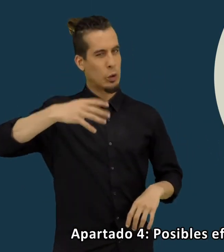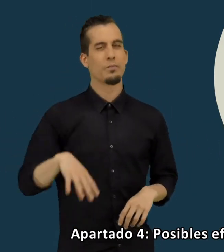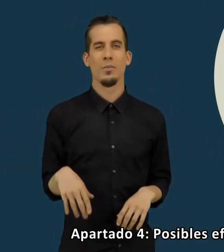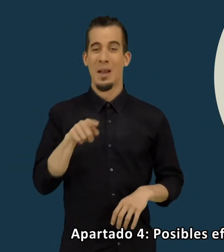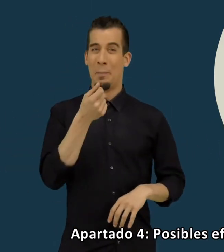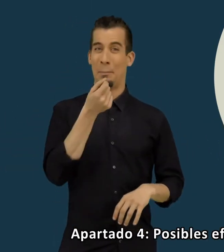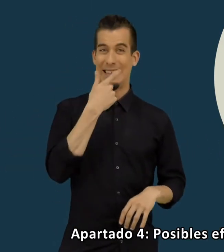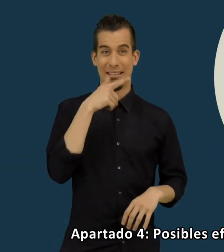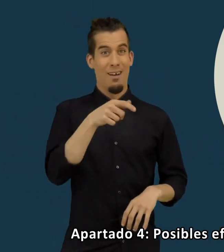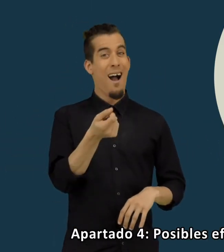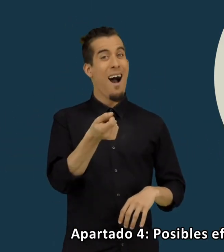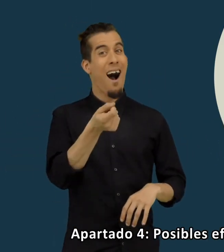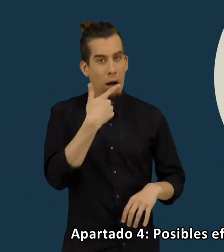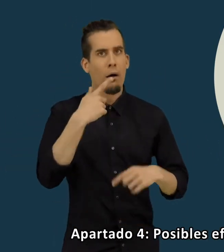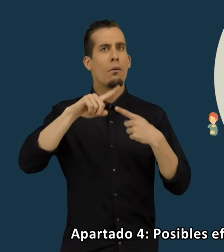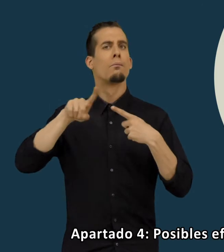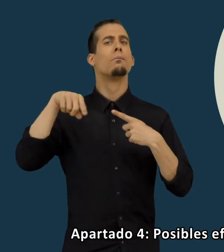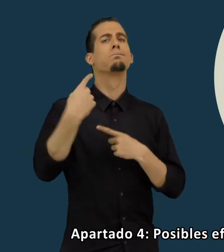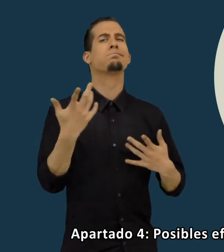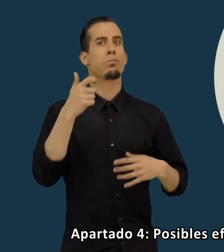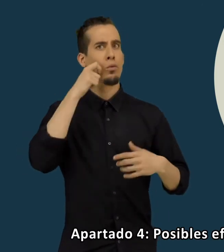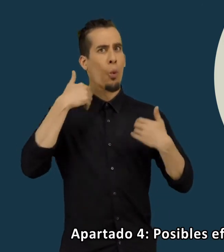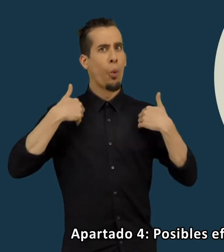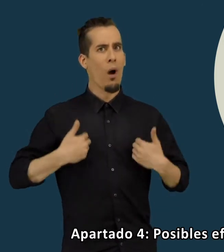Apartado 4. Posibles efectos adversos.